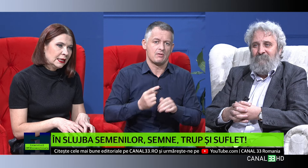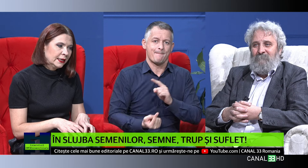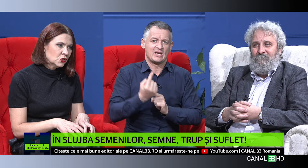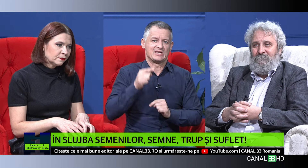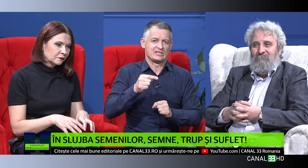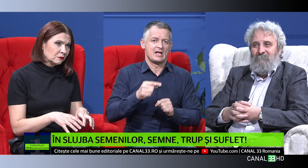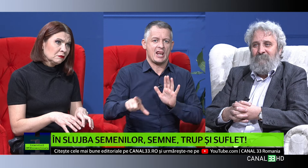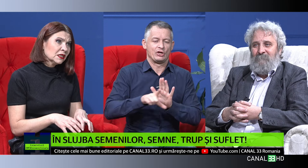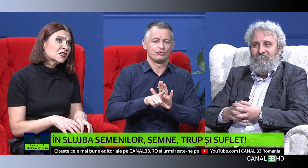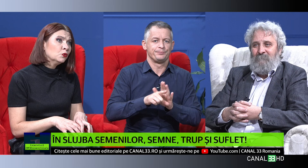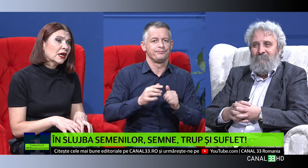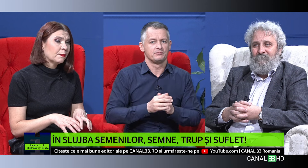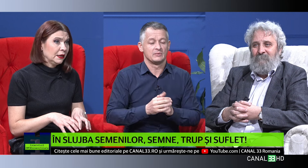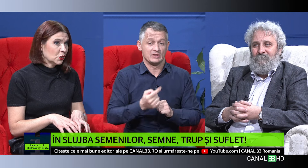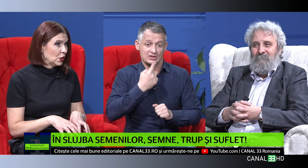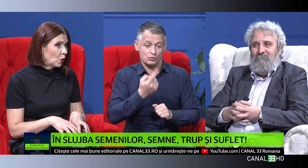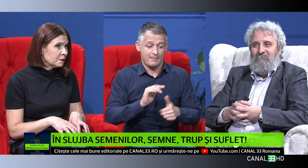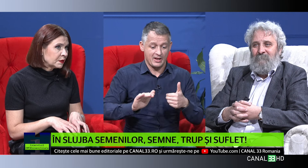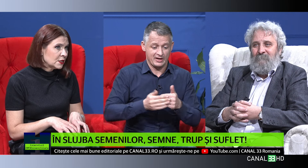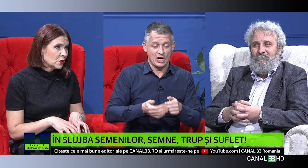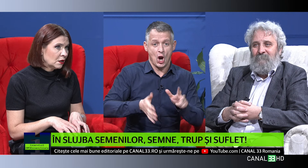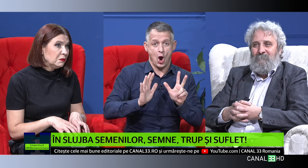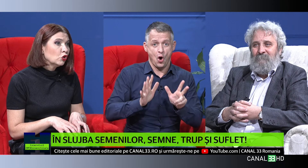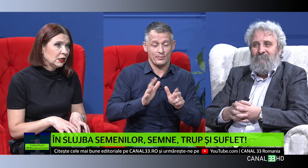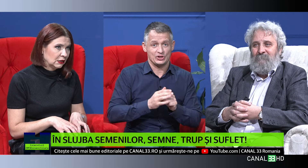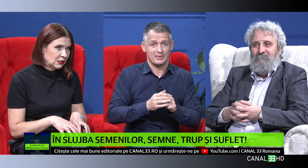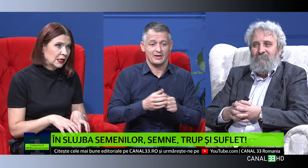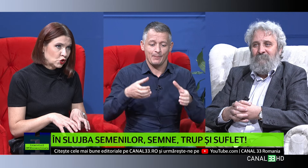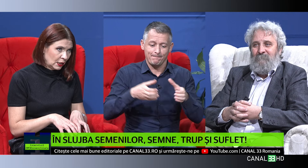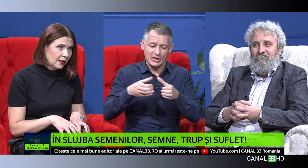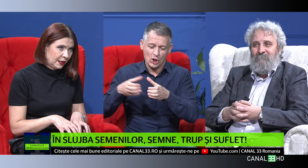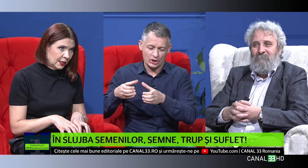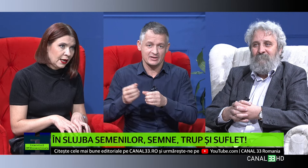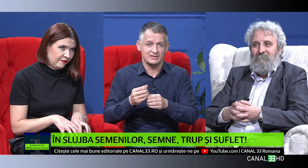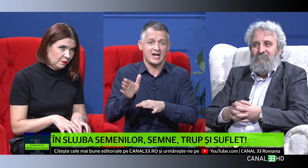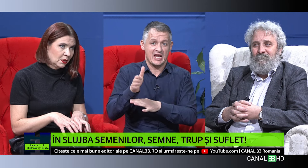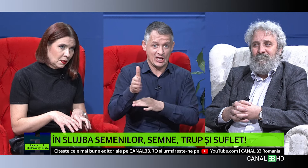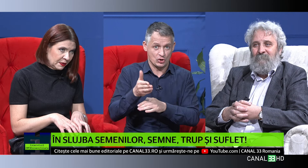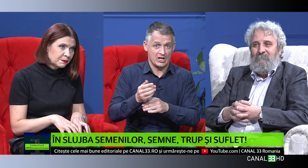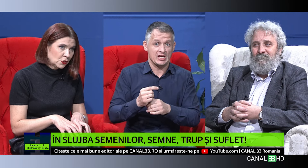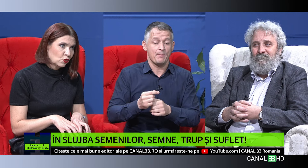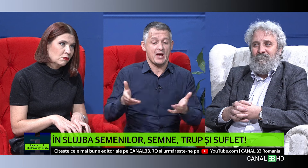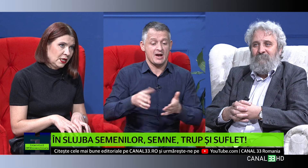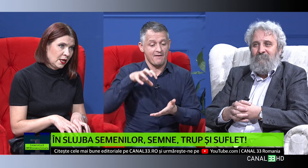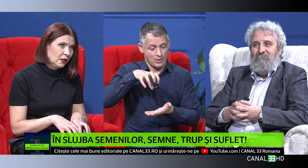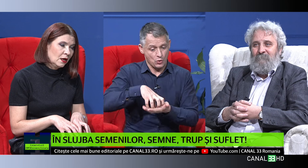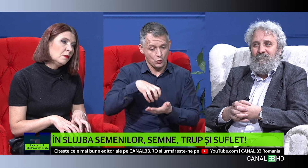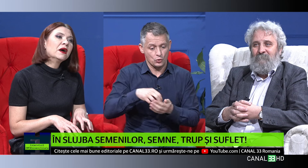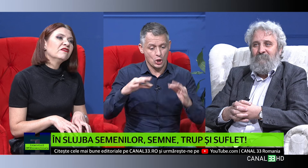acestei legi, spune că pe lângă cele 18 minorități naționale pe care le avem pe spațiul României, mai